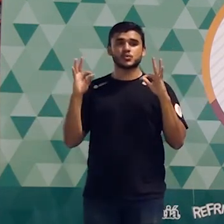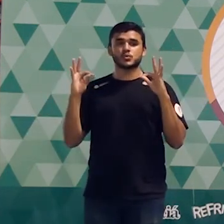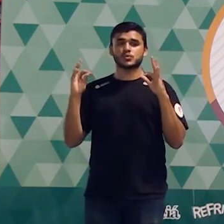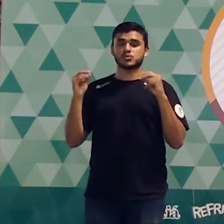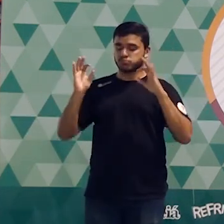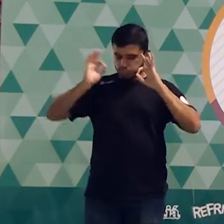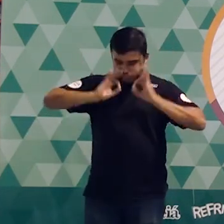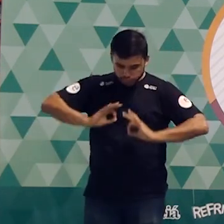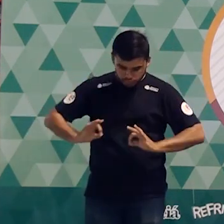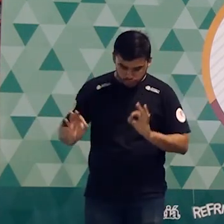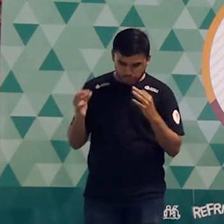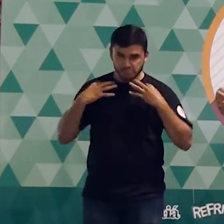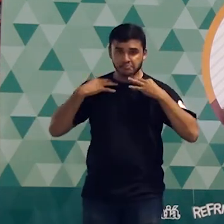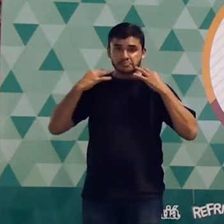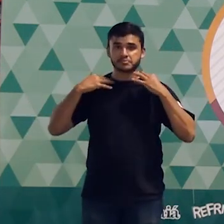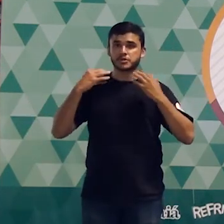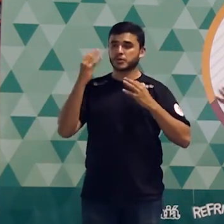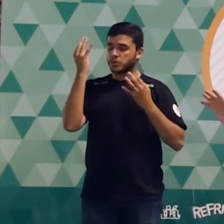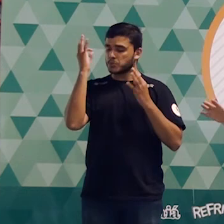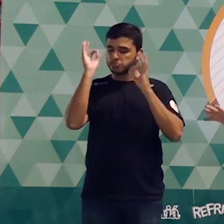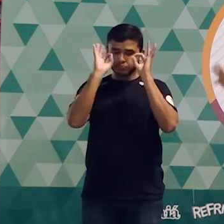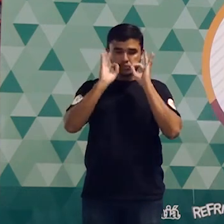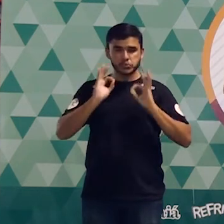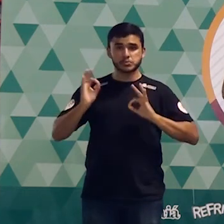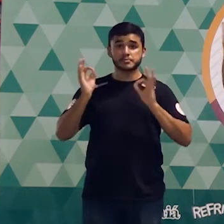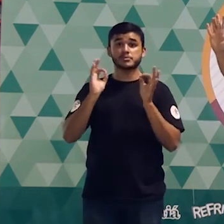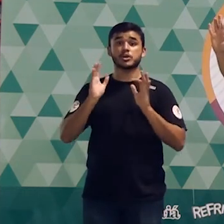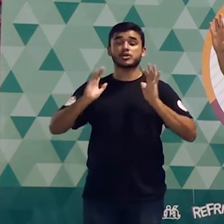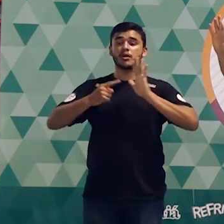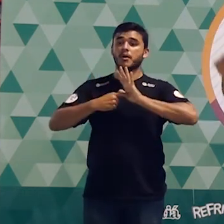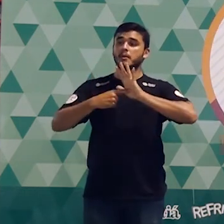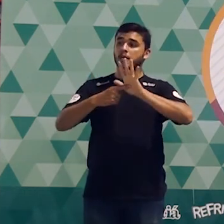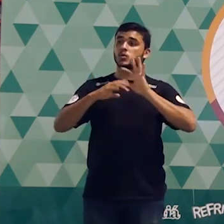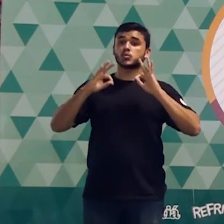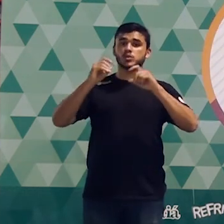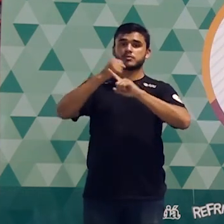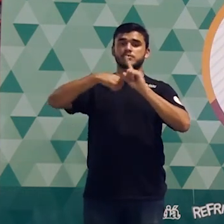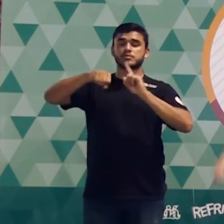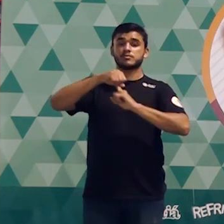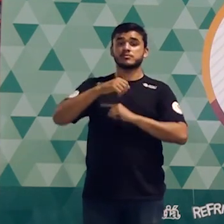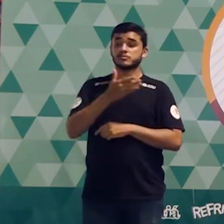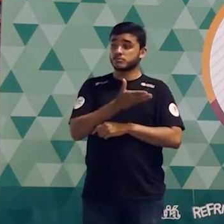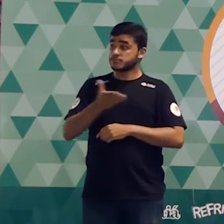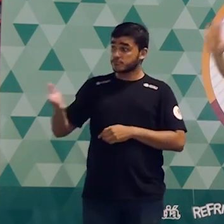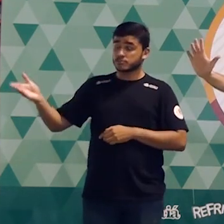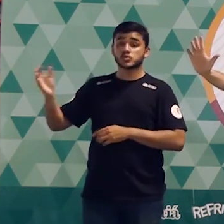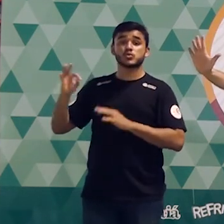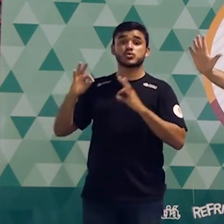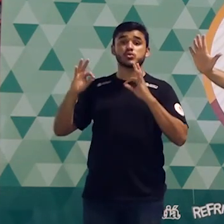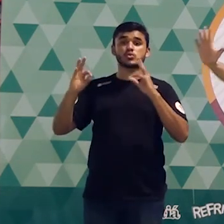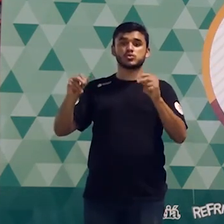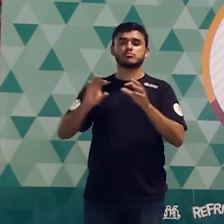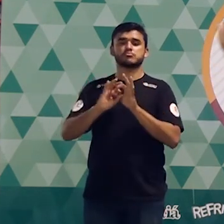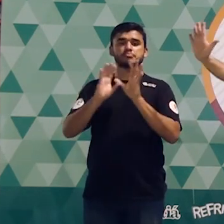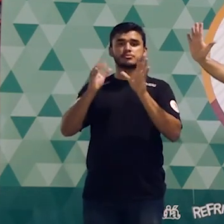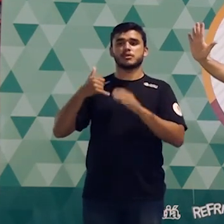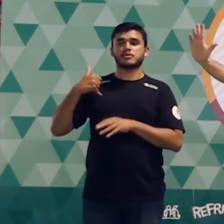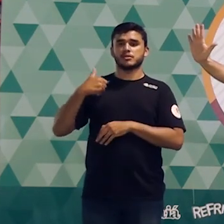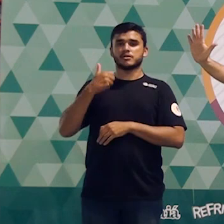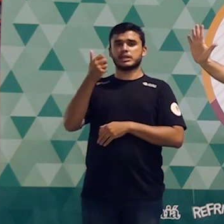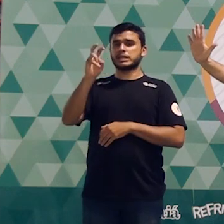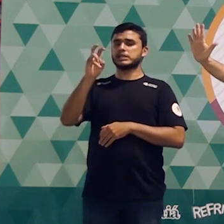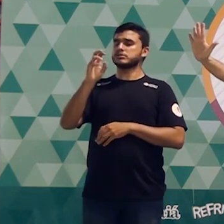no pano, certo? Deixava todas mais lindas do que já são, apresentava para a sociedade dizendo o seguinte, estão tudo em ponto de bala, é só